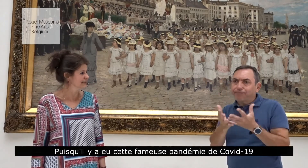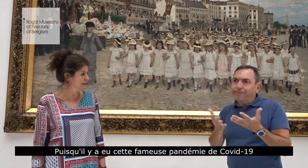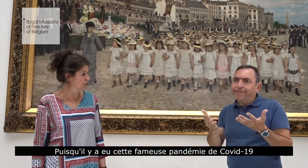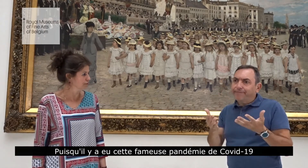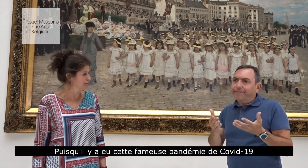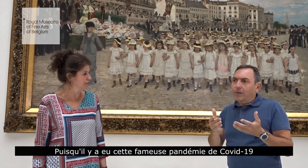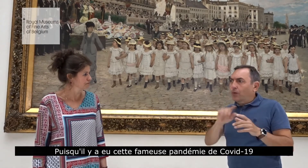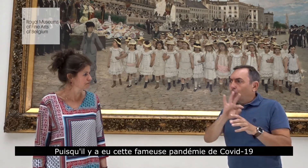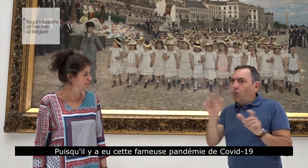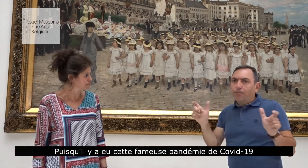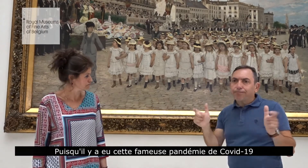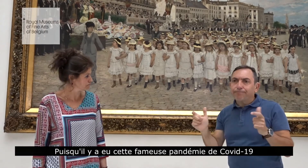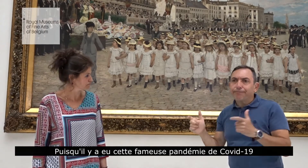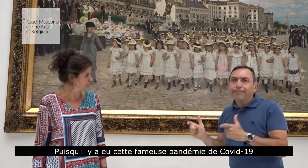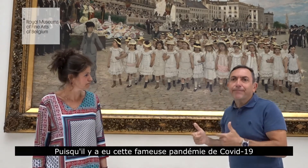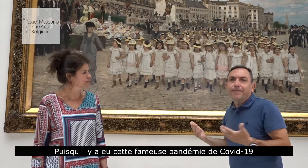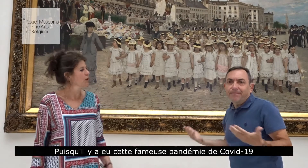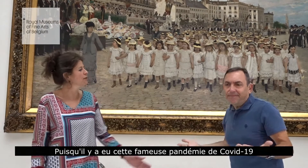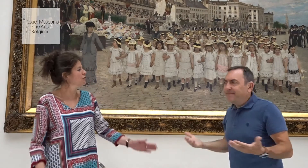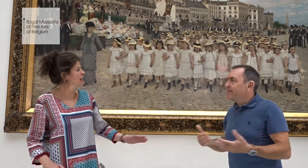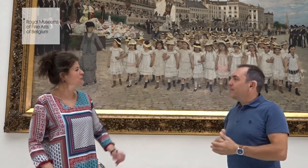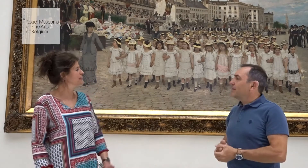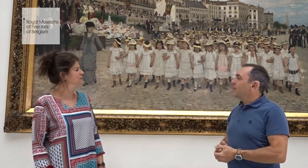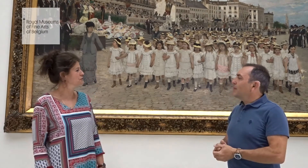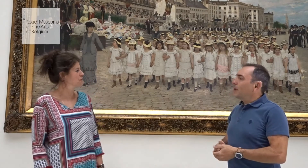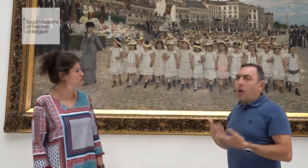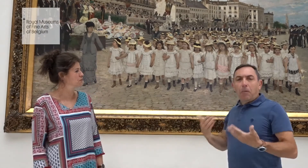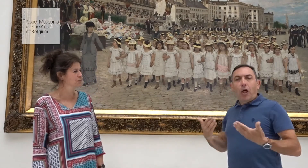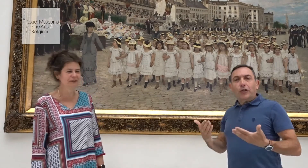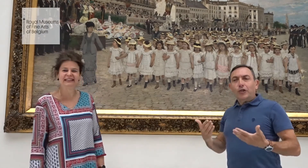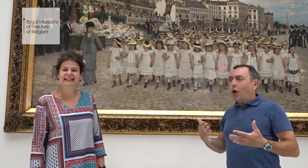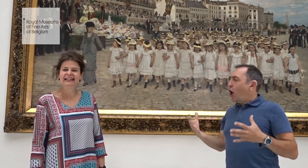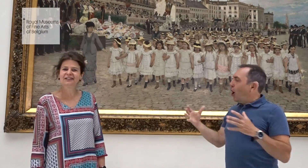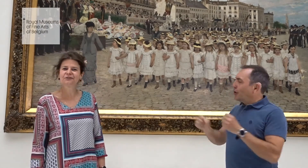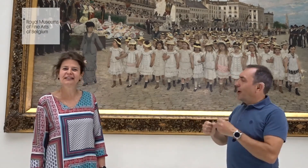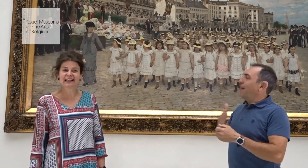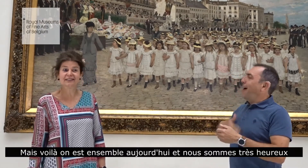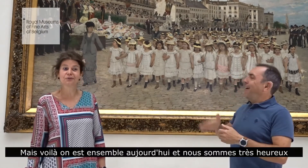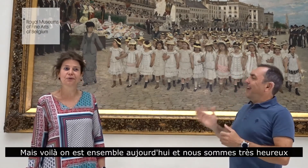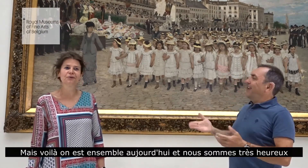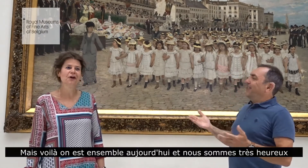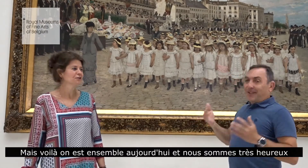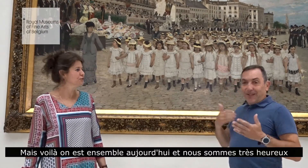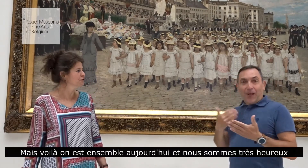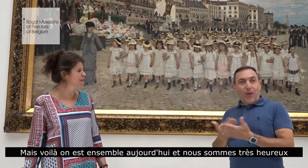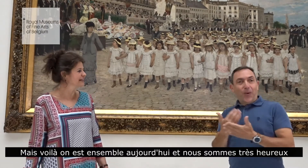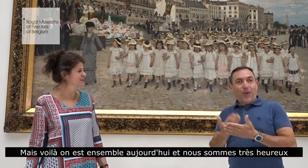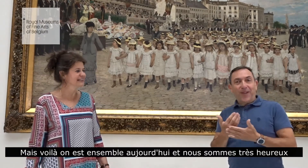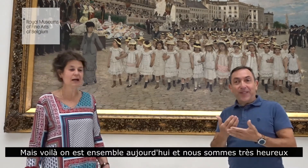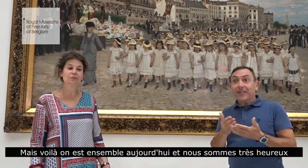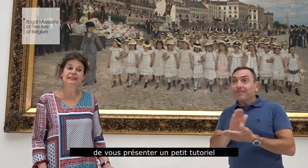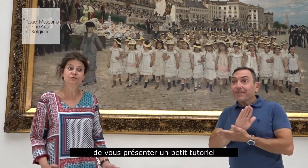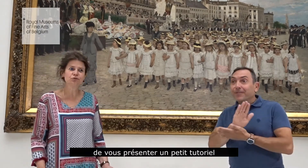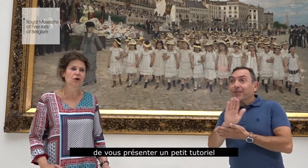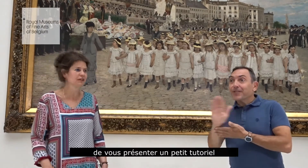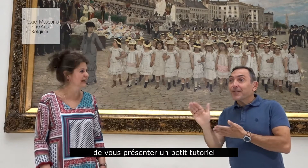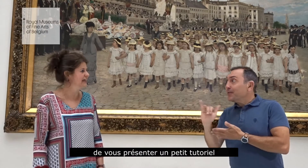Covid-19. Mais voilà, on est ensemble aujourd'hui et on est très heureux de vous présenter un petit tutoriel